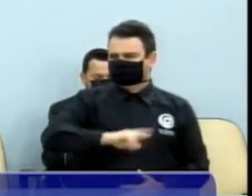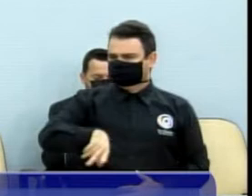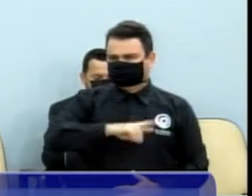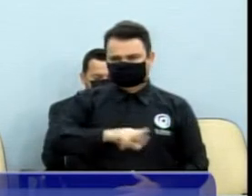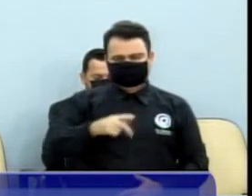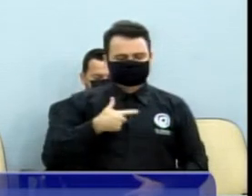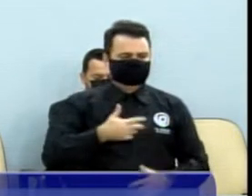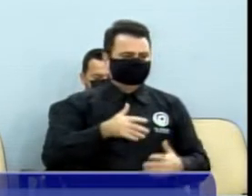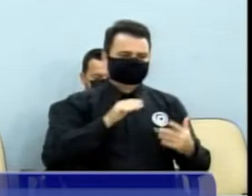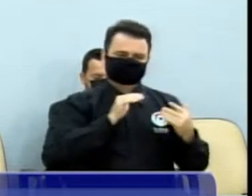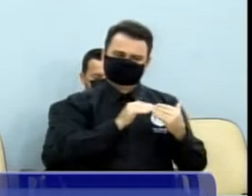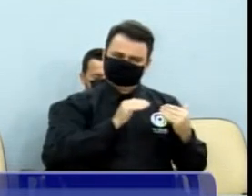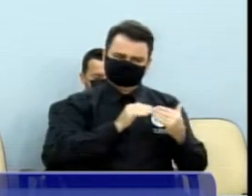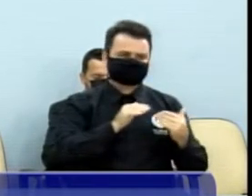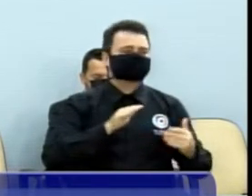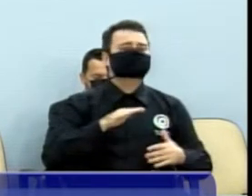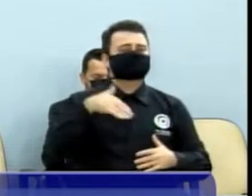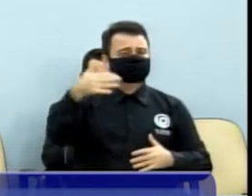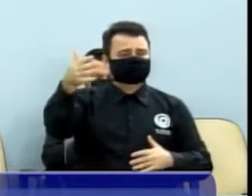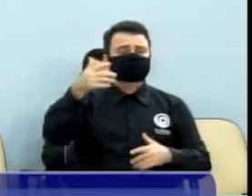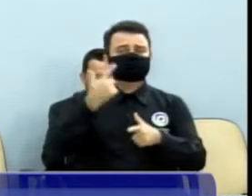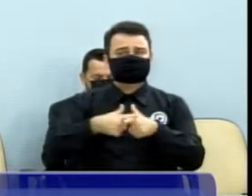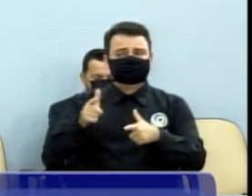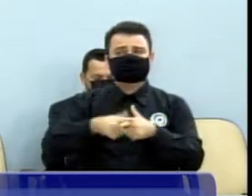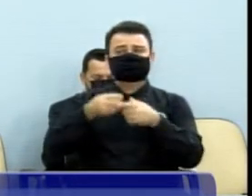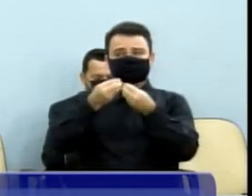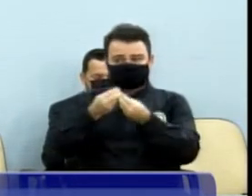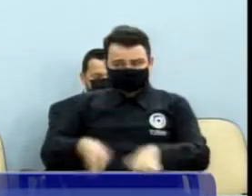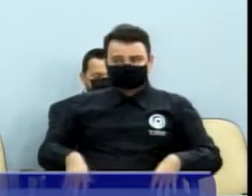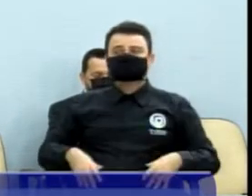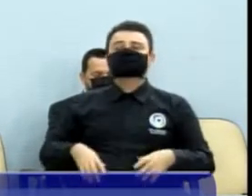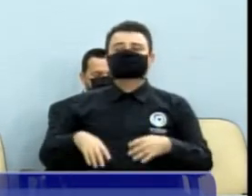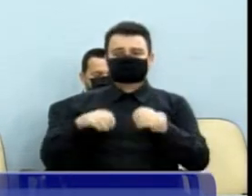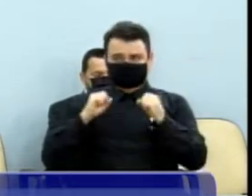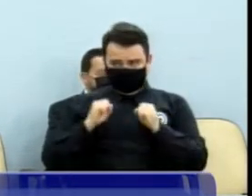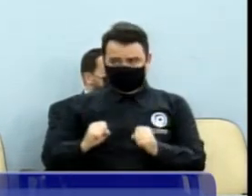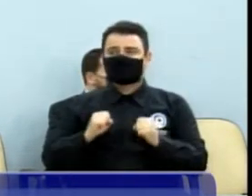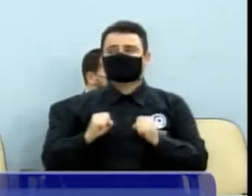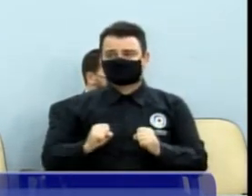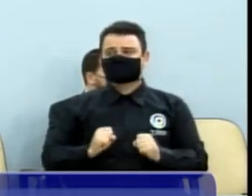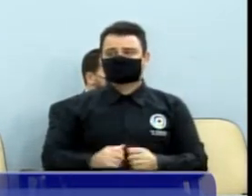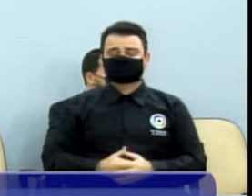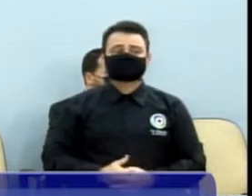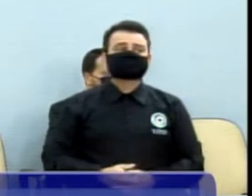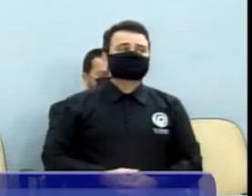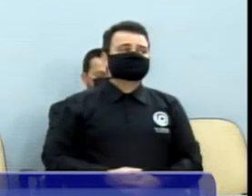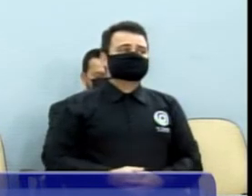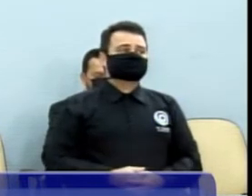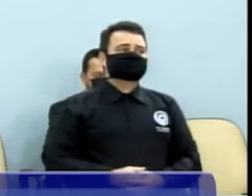concordo com prejuízo e com a e que isso poderá afetar